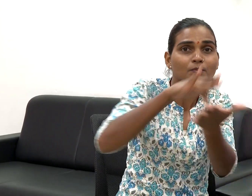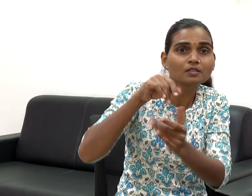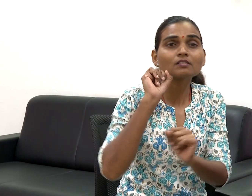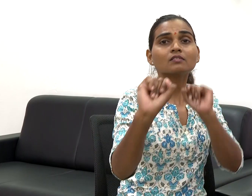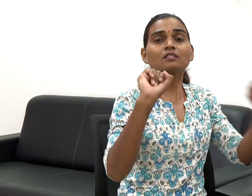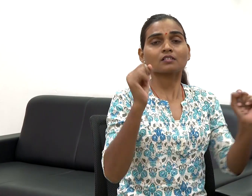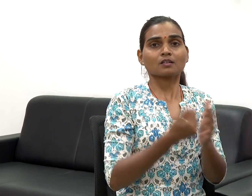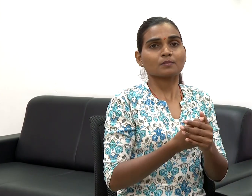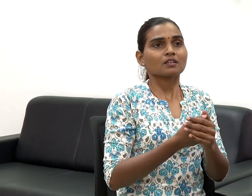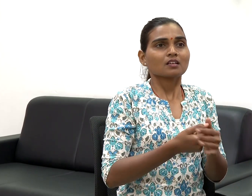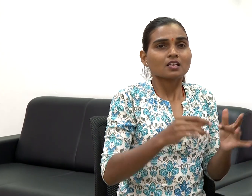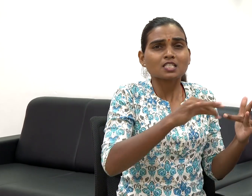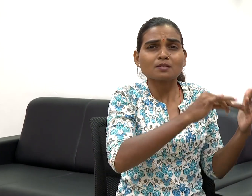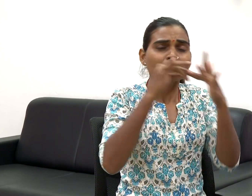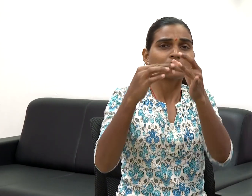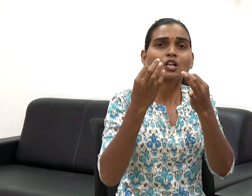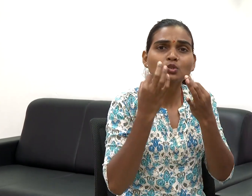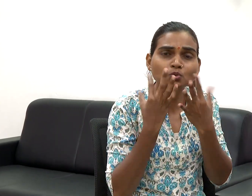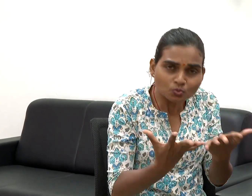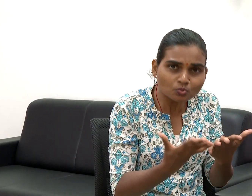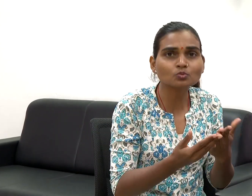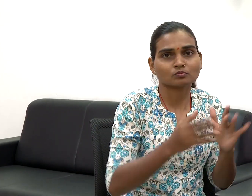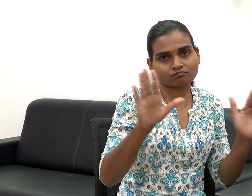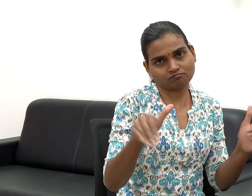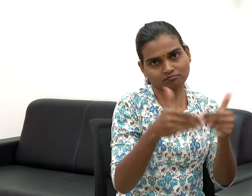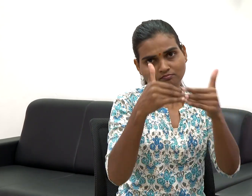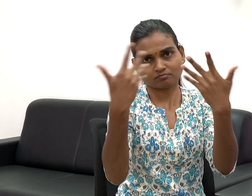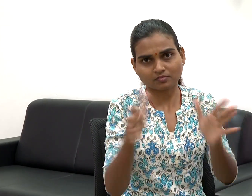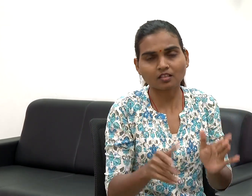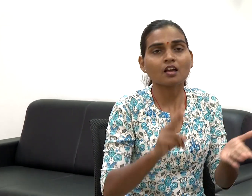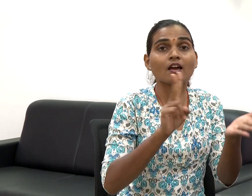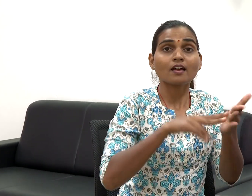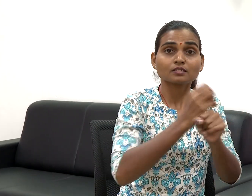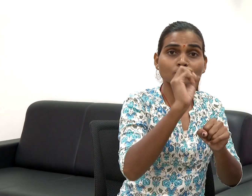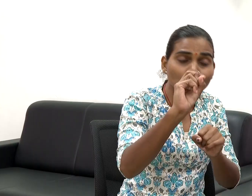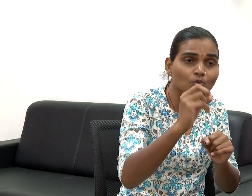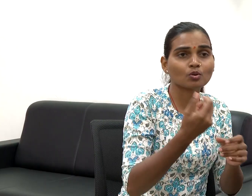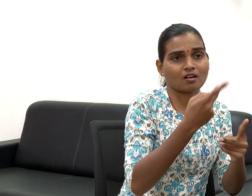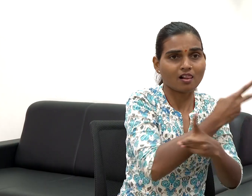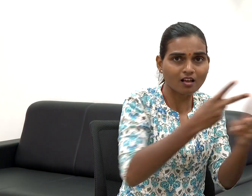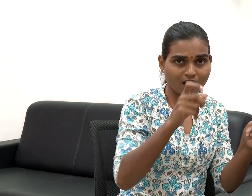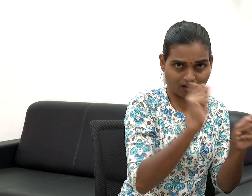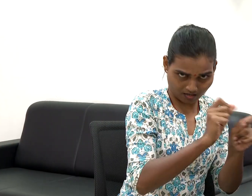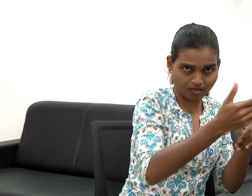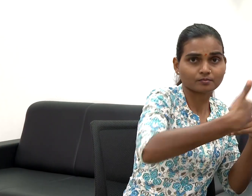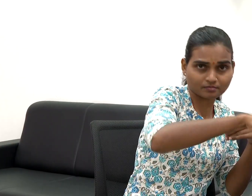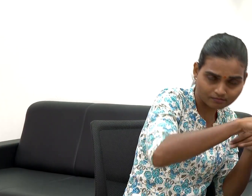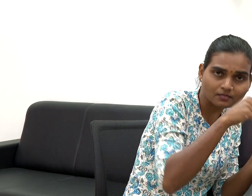जो NGO एक क्षेत्र में काम कर रही हैं, उन NGOs के साथ में मीटिंग की, उनके प्रश्न को सुना और बहुत बेहतर तरीके